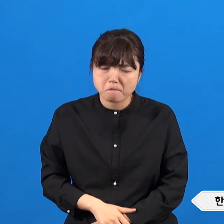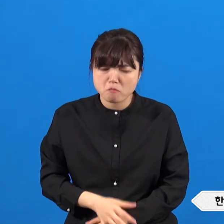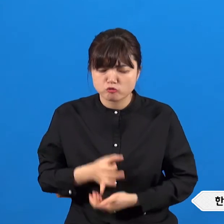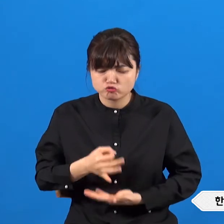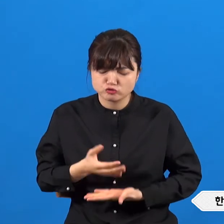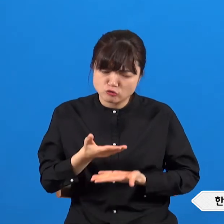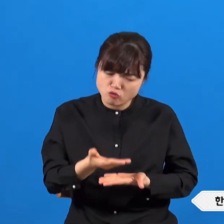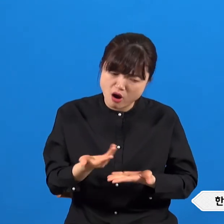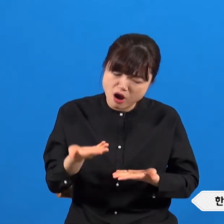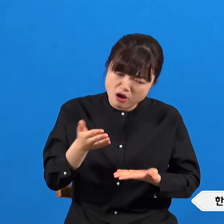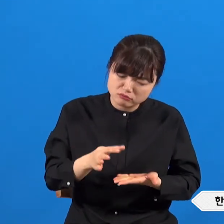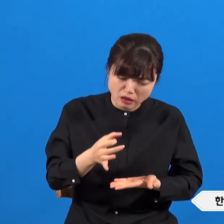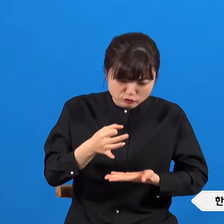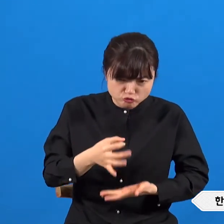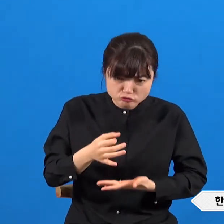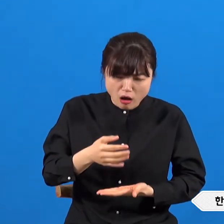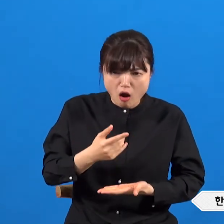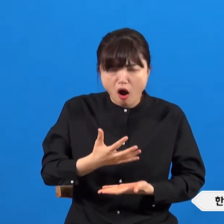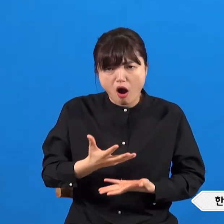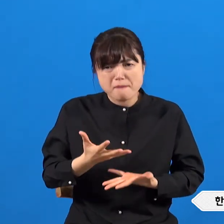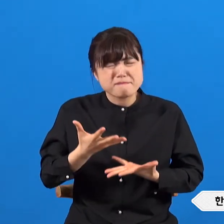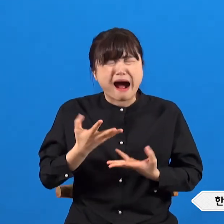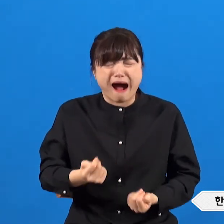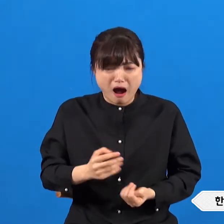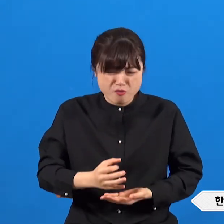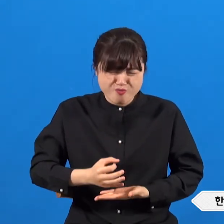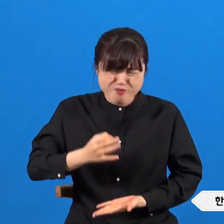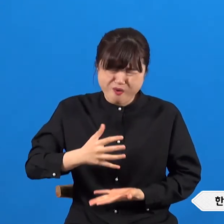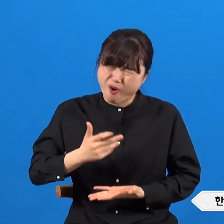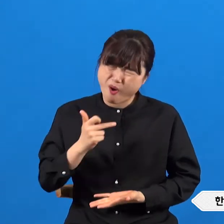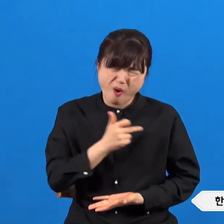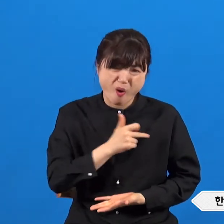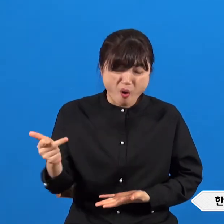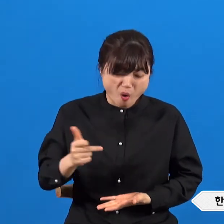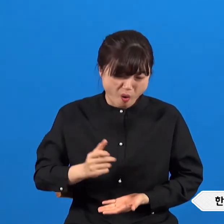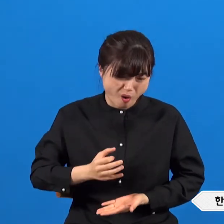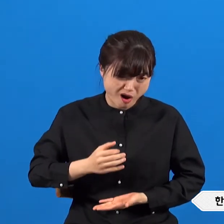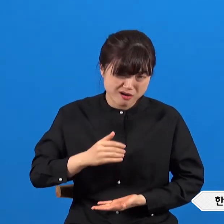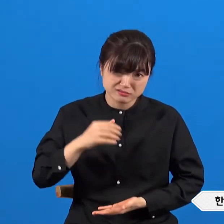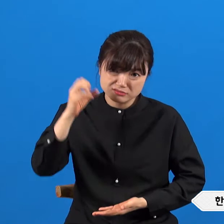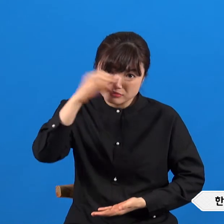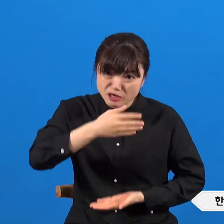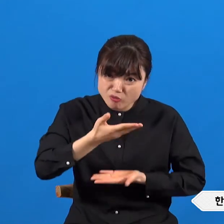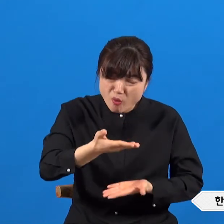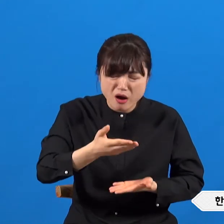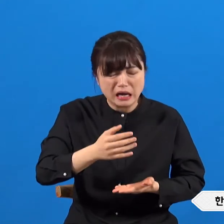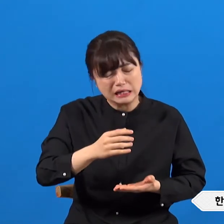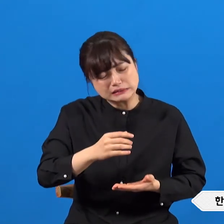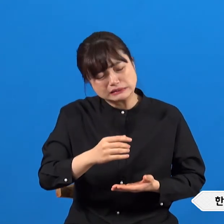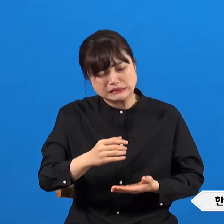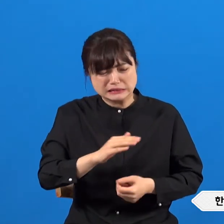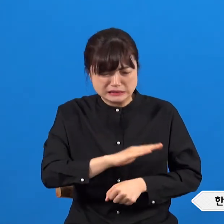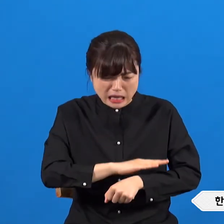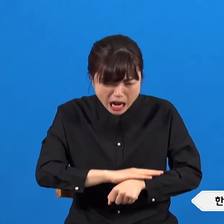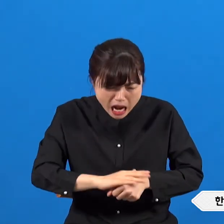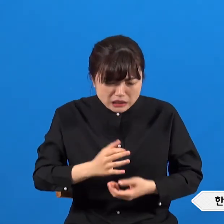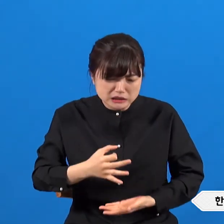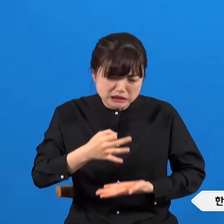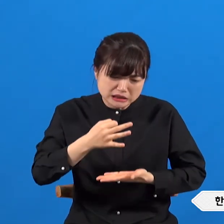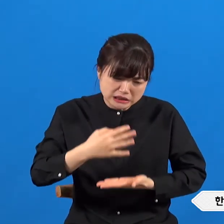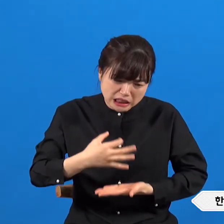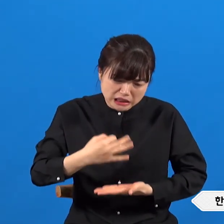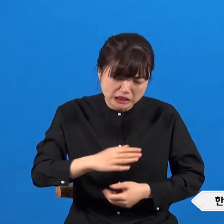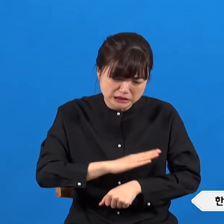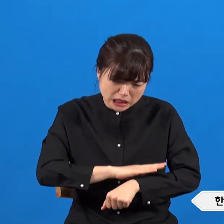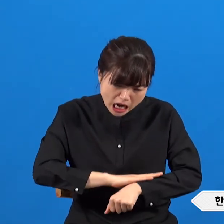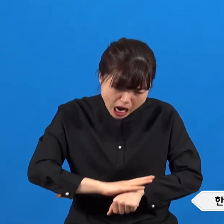유산을 물려주는 것은 가볍게 결정할 일이 아니지 않습니까? 할머니는 어떻게든지 이 재물을